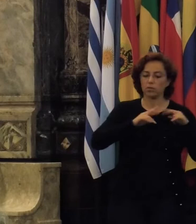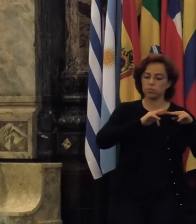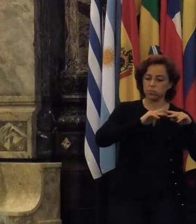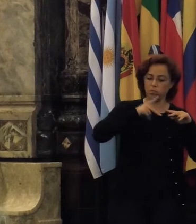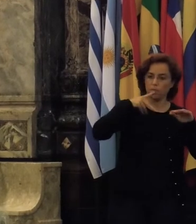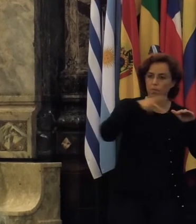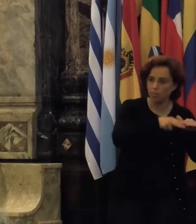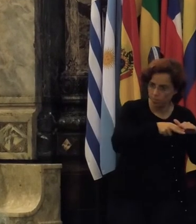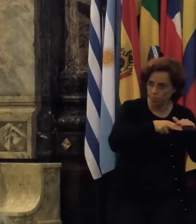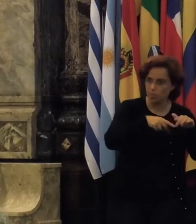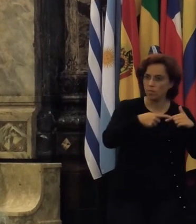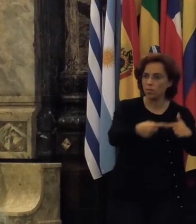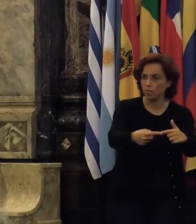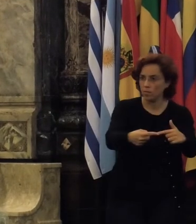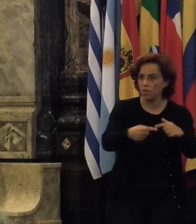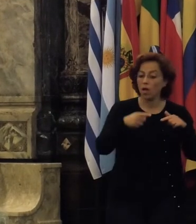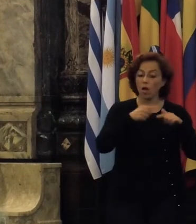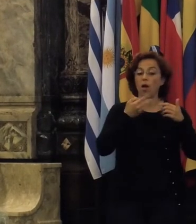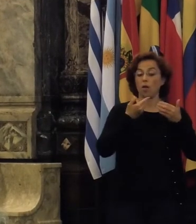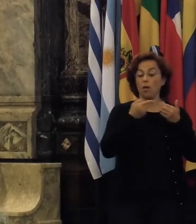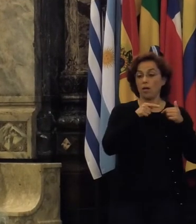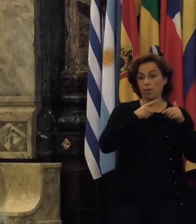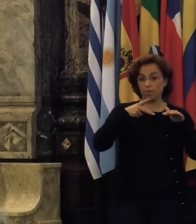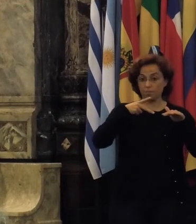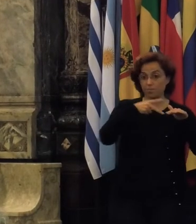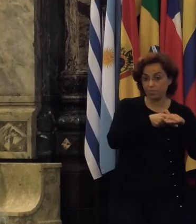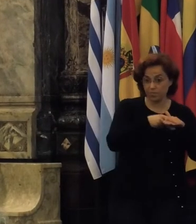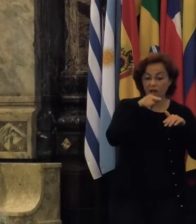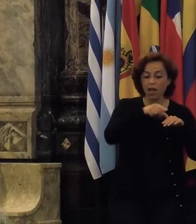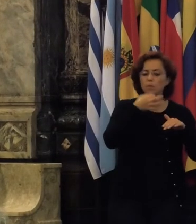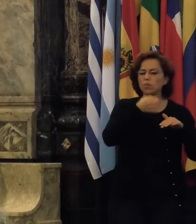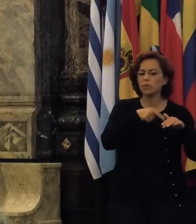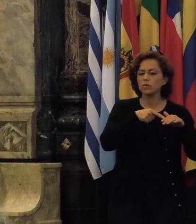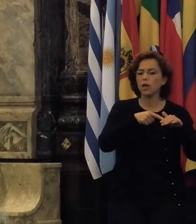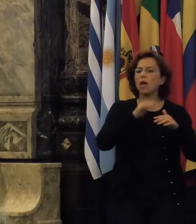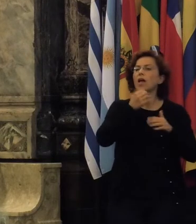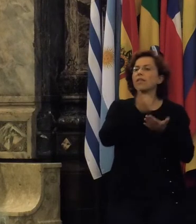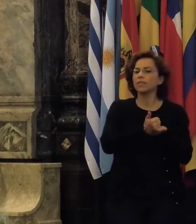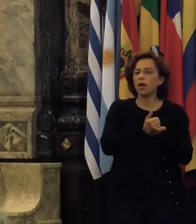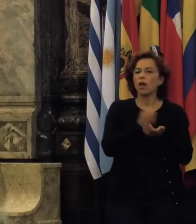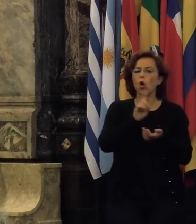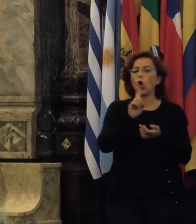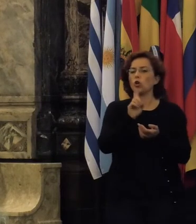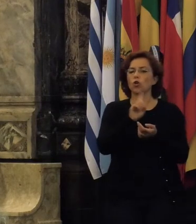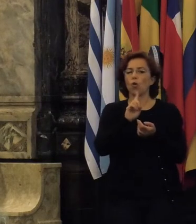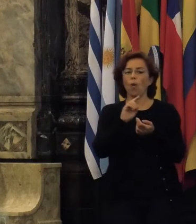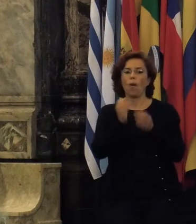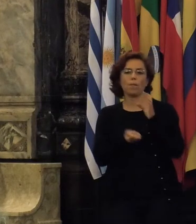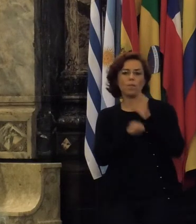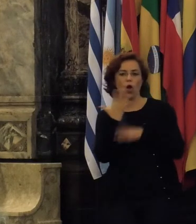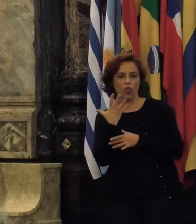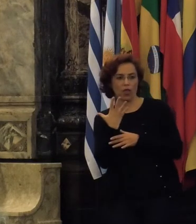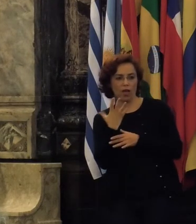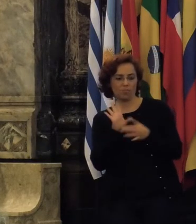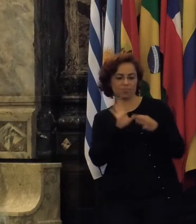discontinuidad. Y cuando introduce una discontinuidad, lo podemos analogar a qué quiere decir estar o no estar a la moda. Entonces,